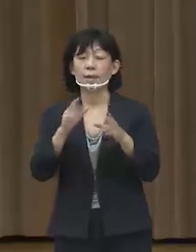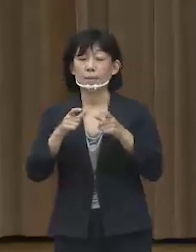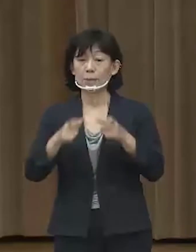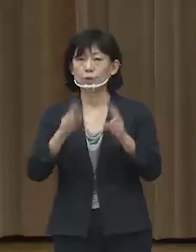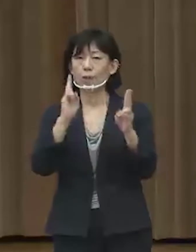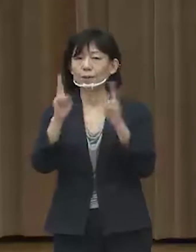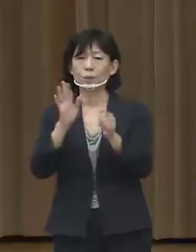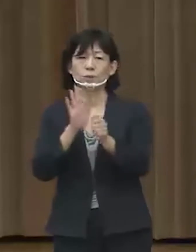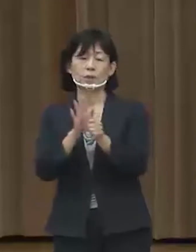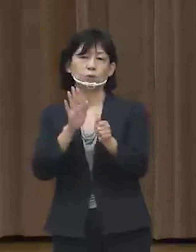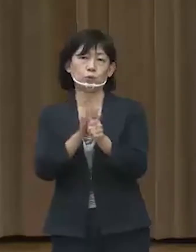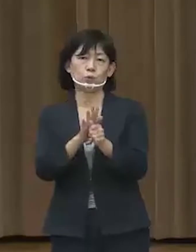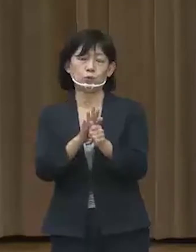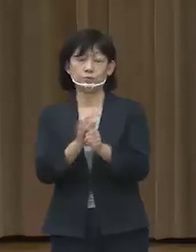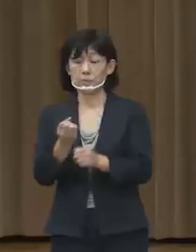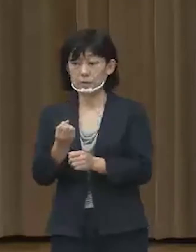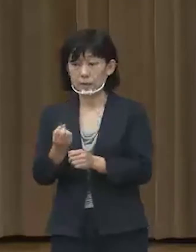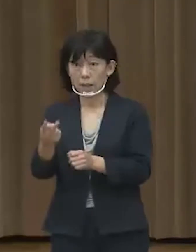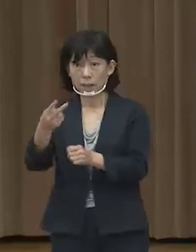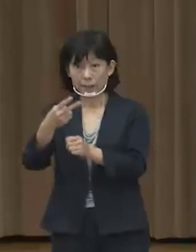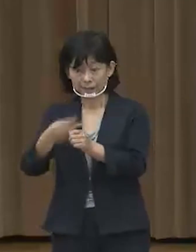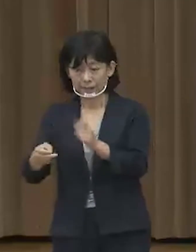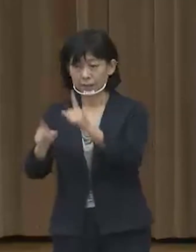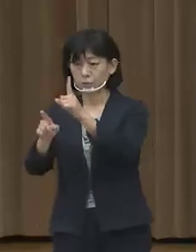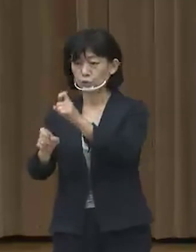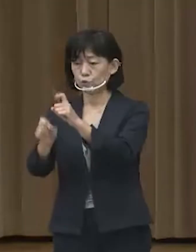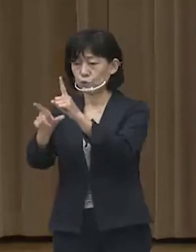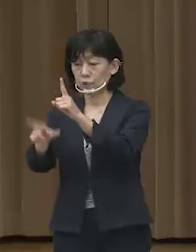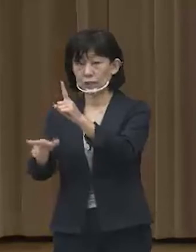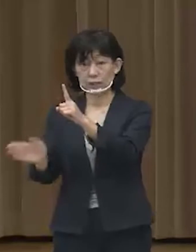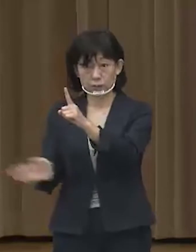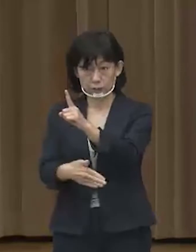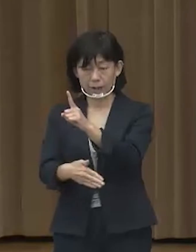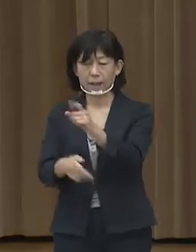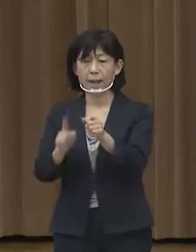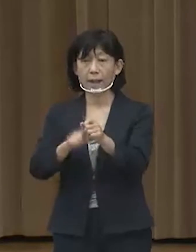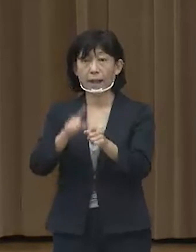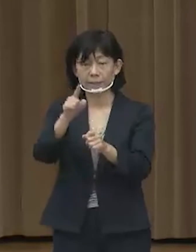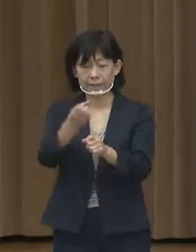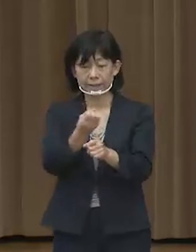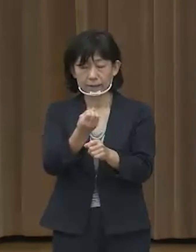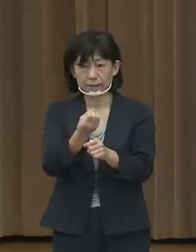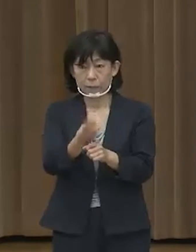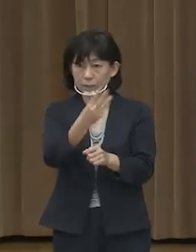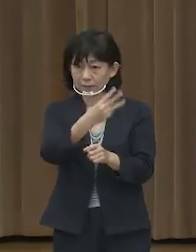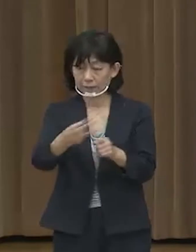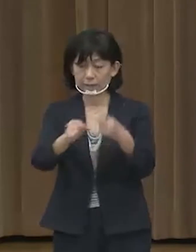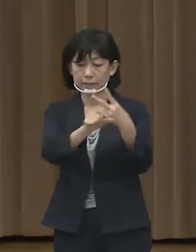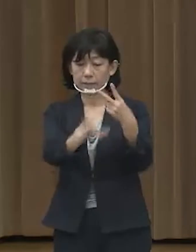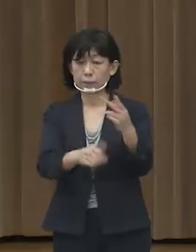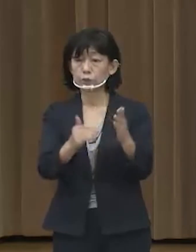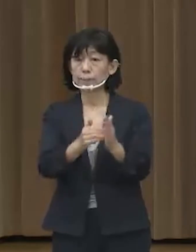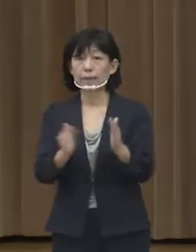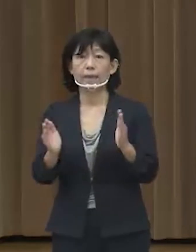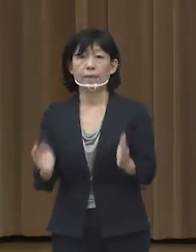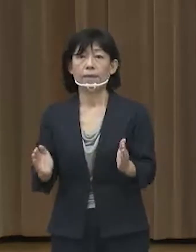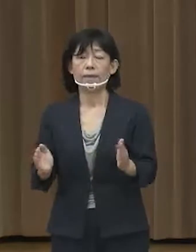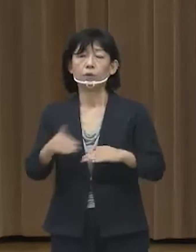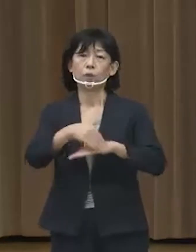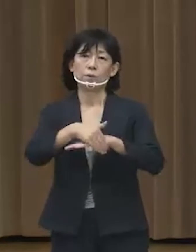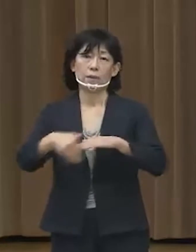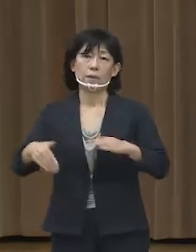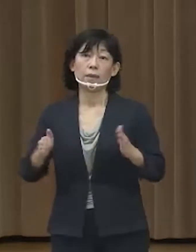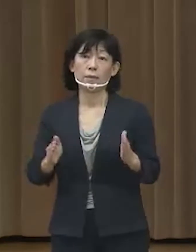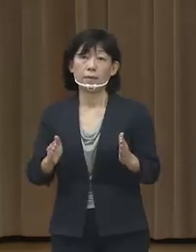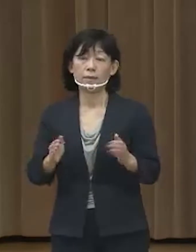ますけれども、令和2年11月から来年2月までを予定しています。 これらの取り組みによ